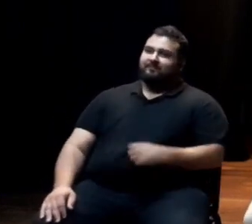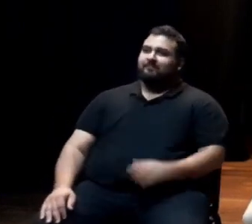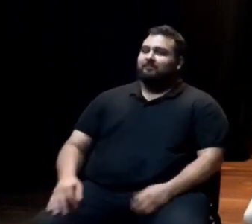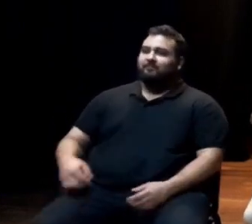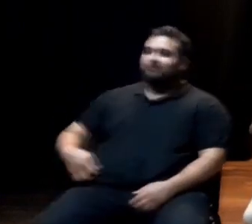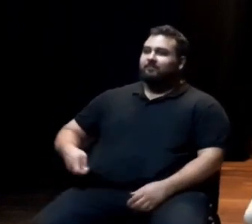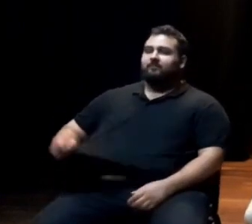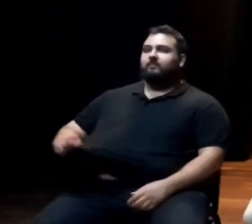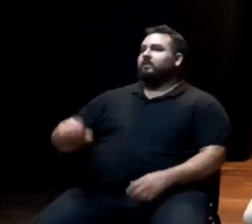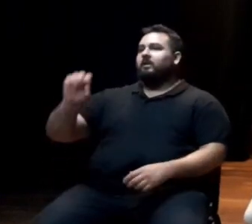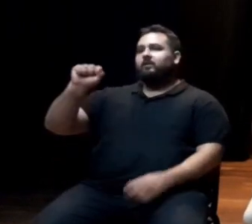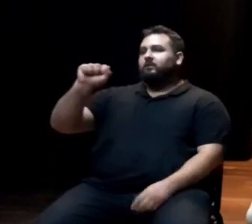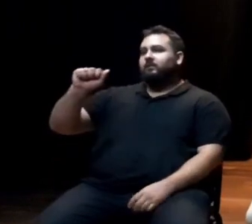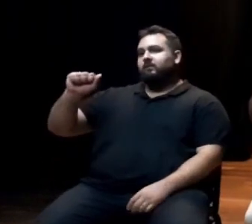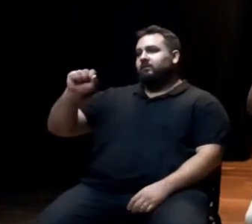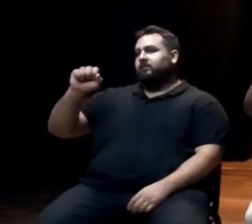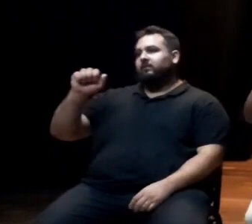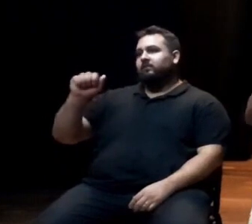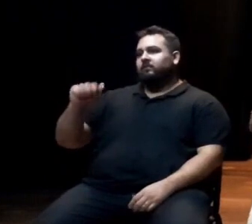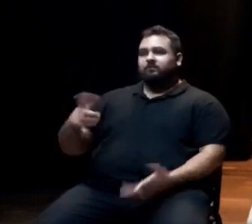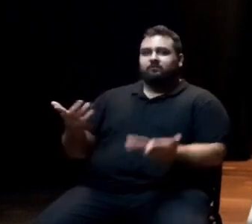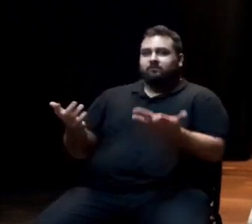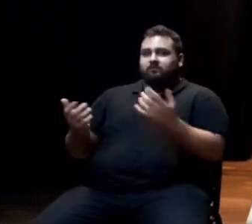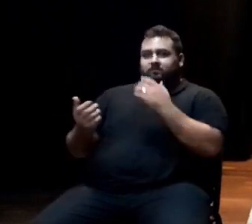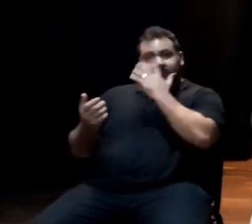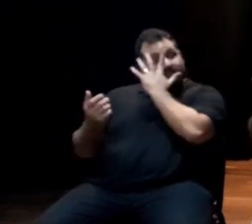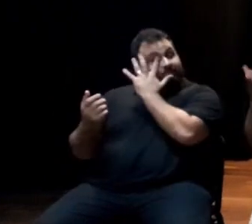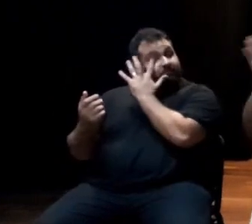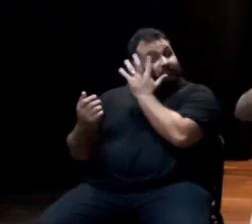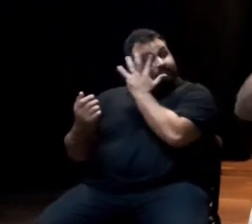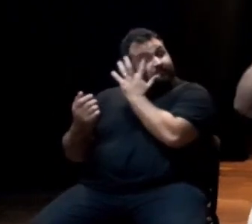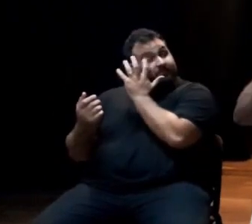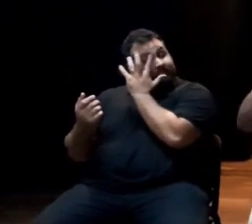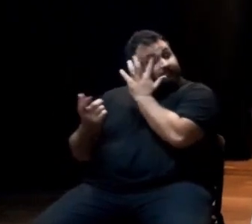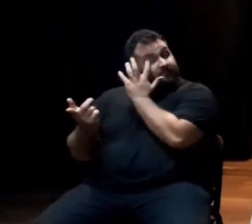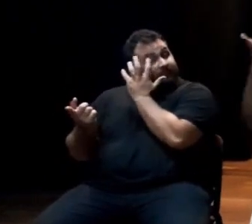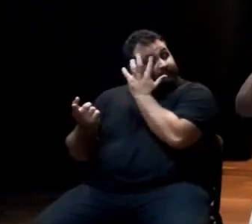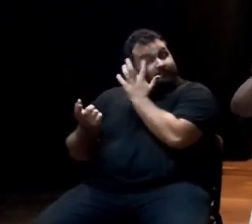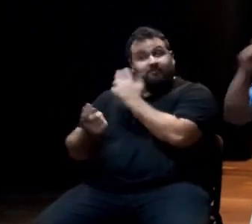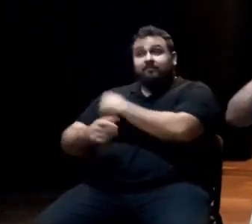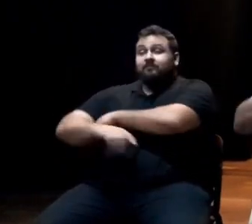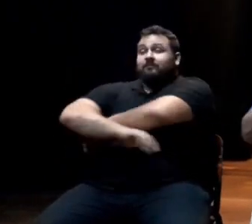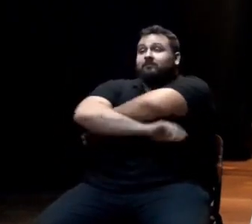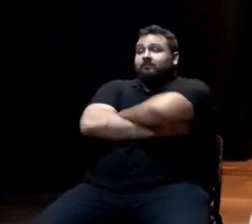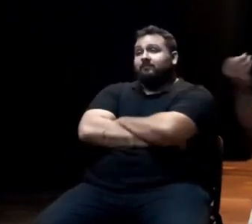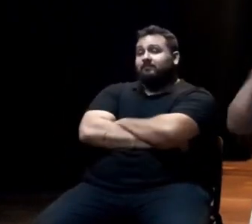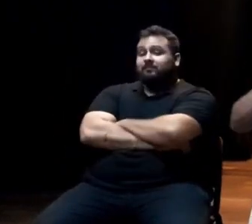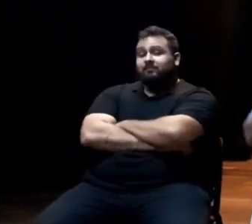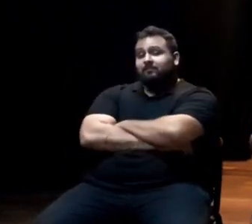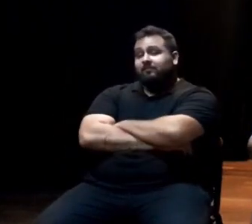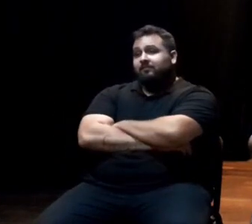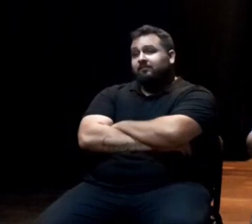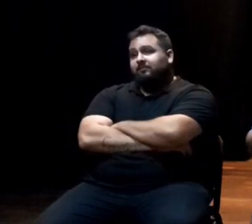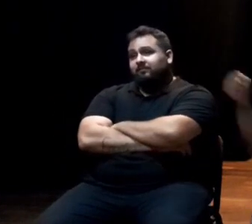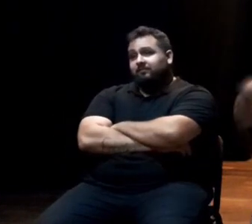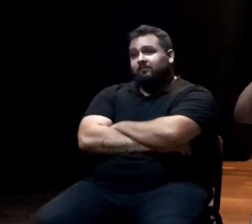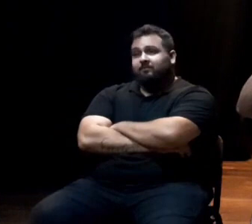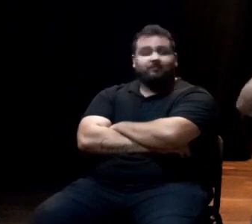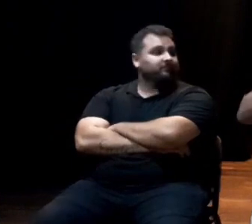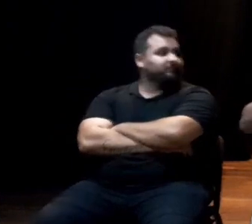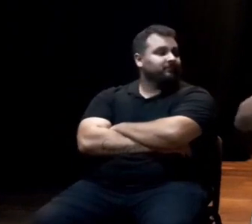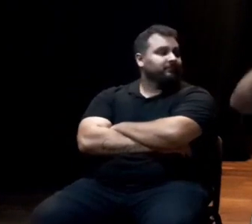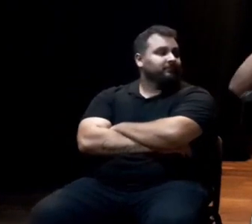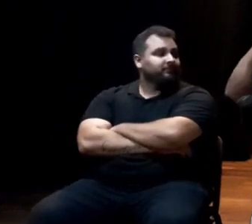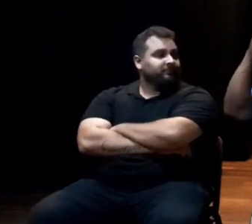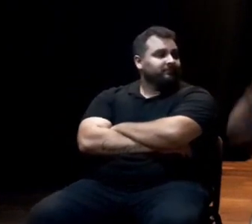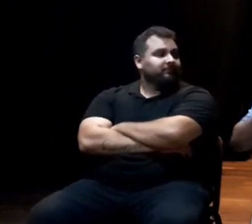falar, Mas se você me Libras falar em assim, inglês é igual. não, se você me falar assim, eu chamei surdos, um monte de surdos. Aí veio